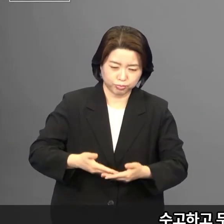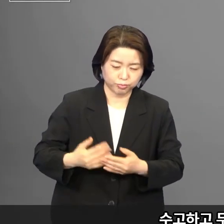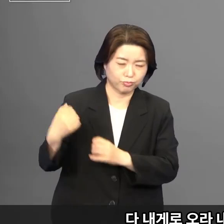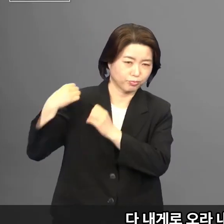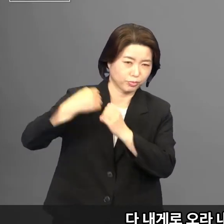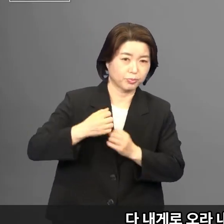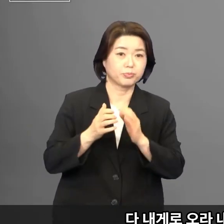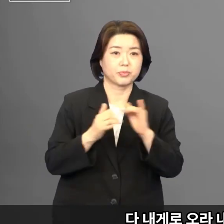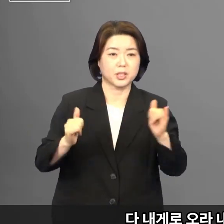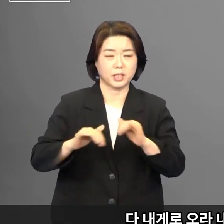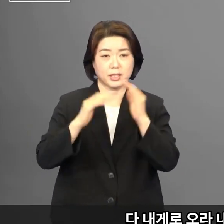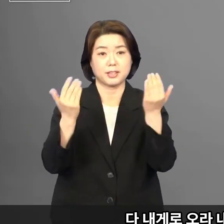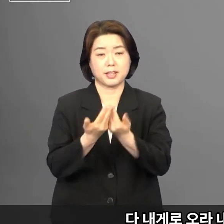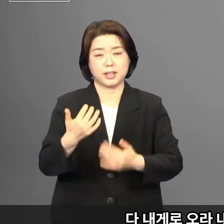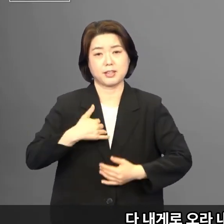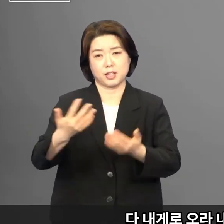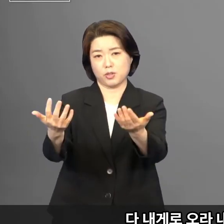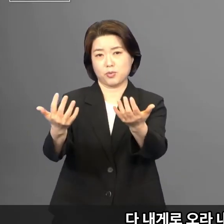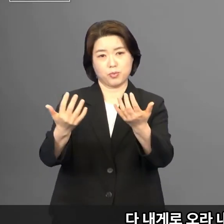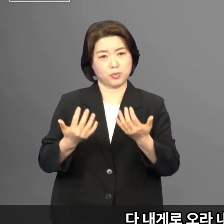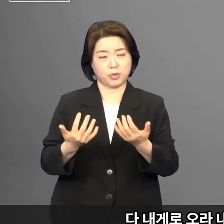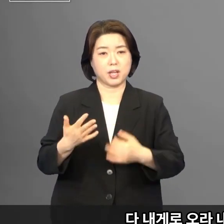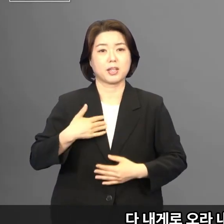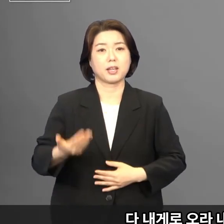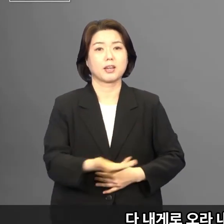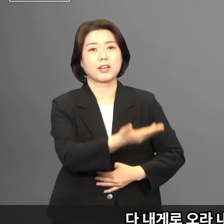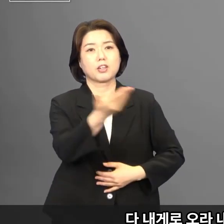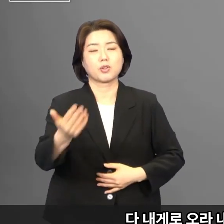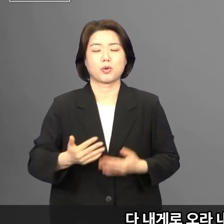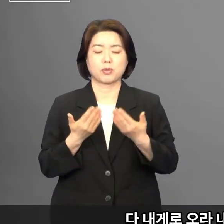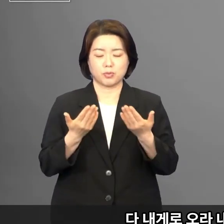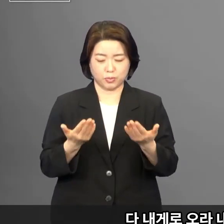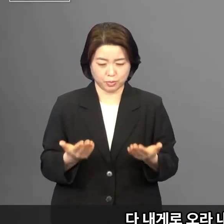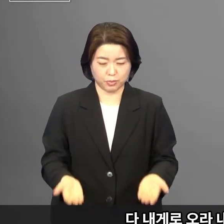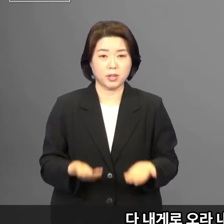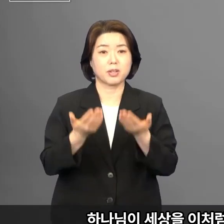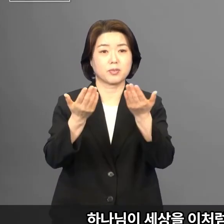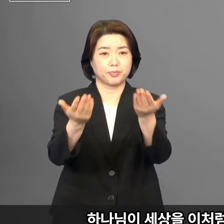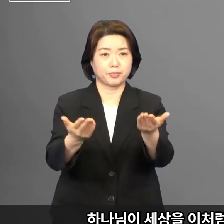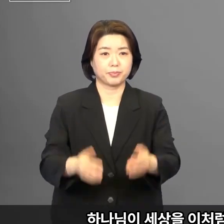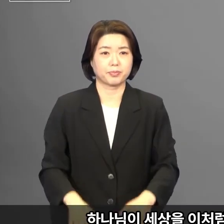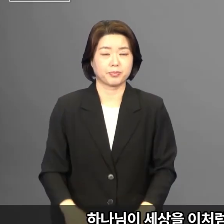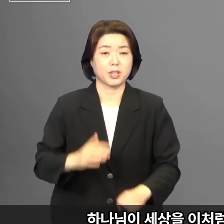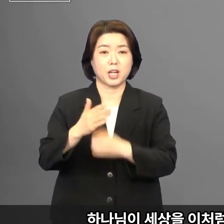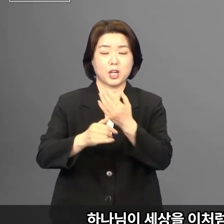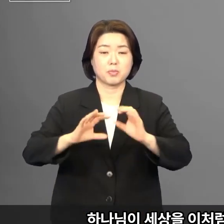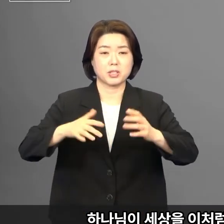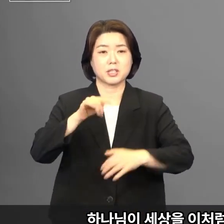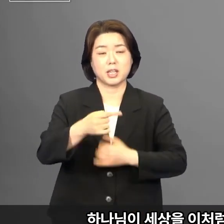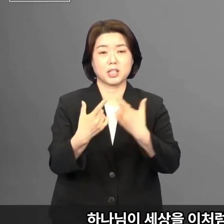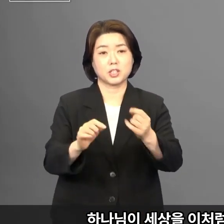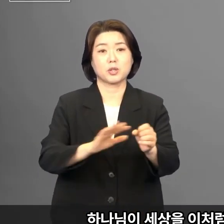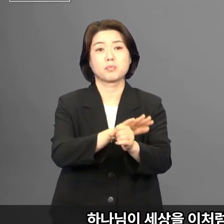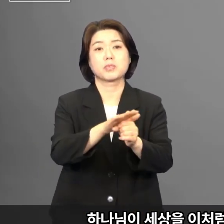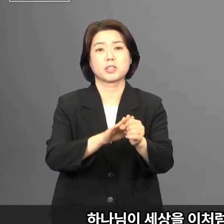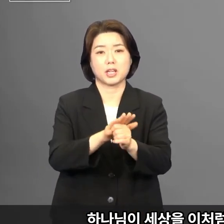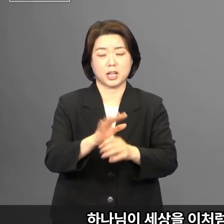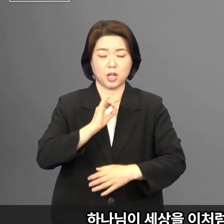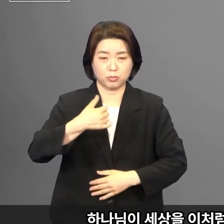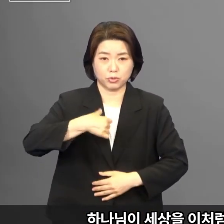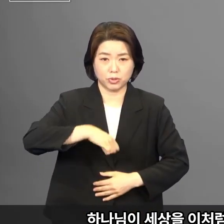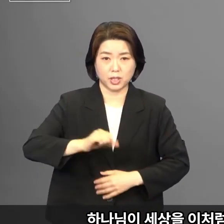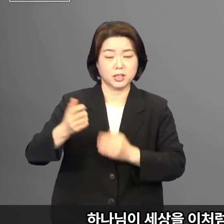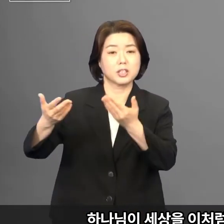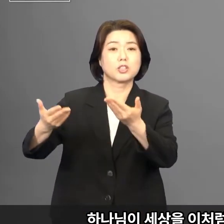자들아 다 내게로 오라. 내가 너희를 쉬게 하리라. 하나님이 세상을 이처럼 사랑하사